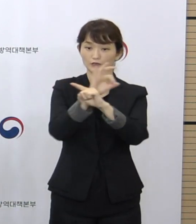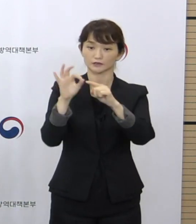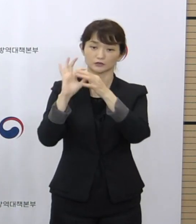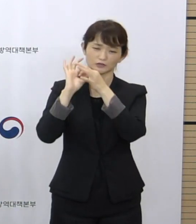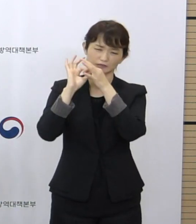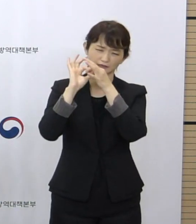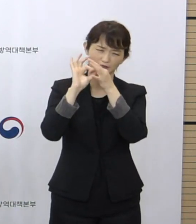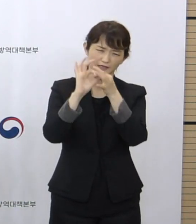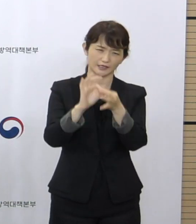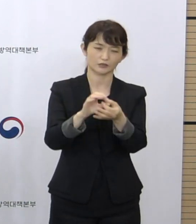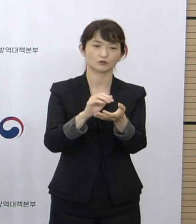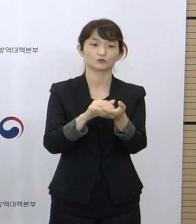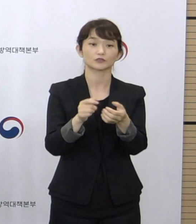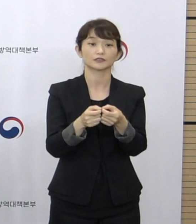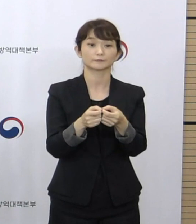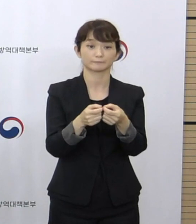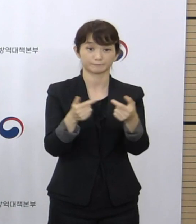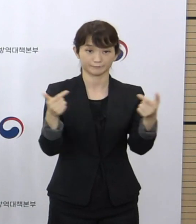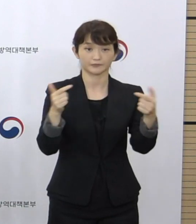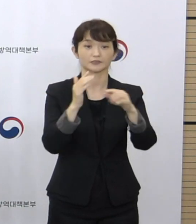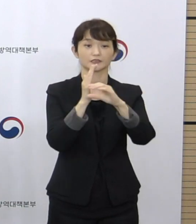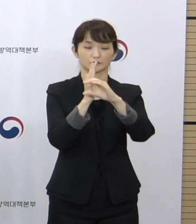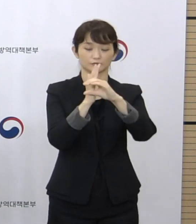지속적으로 증가하고 있습니다.